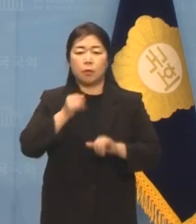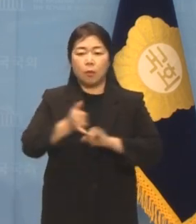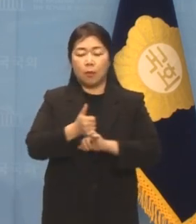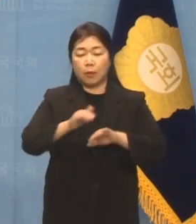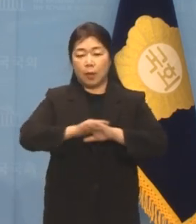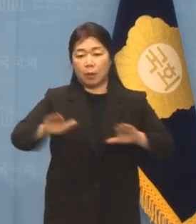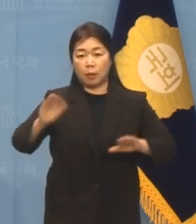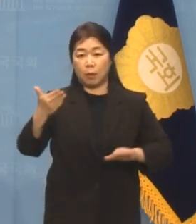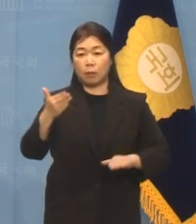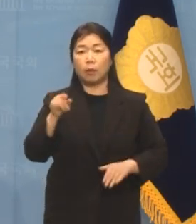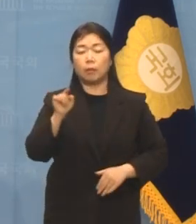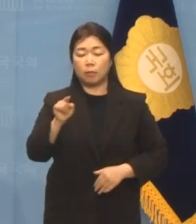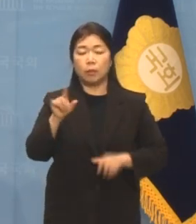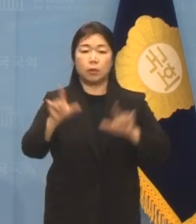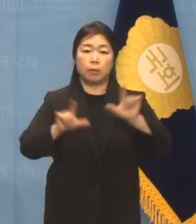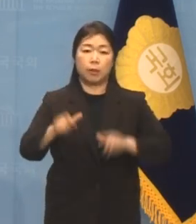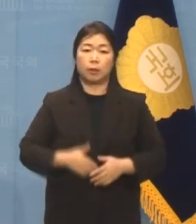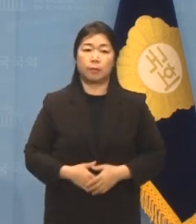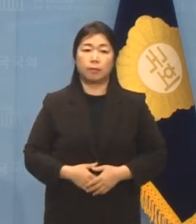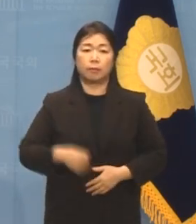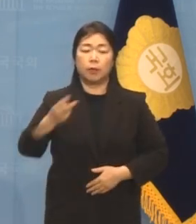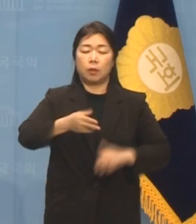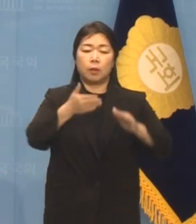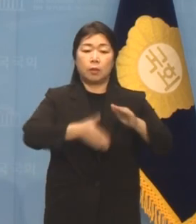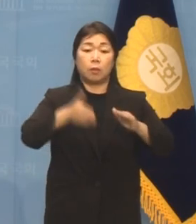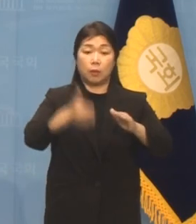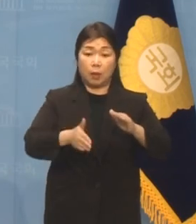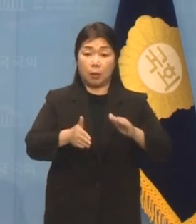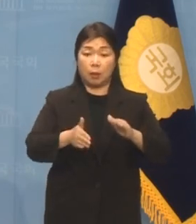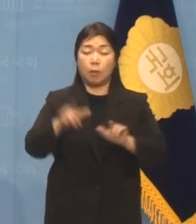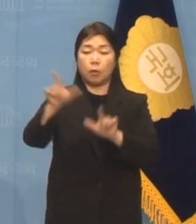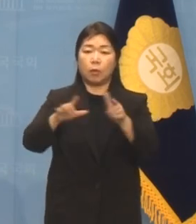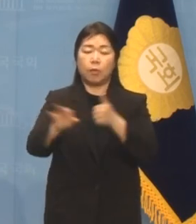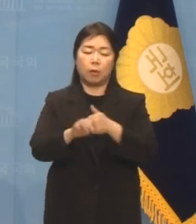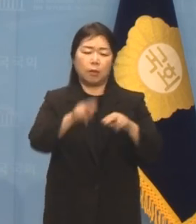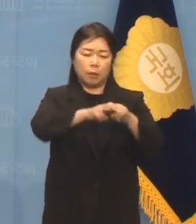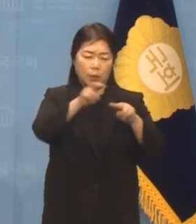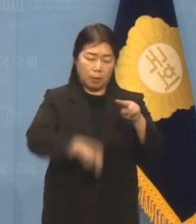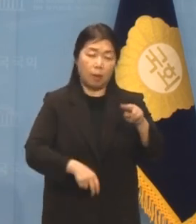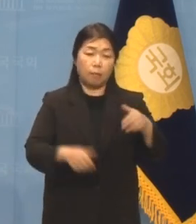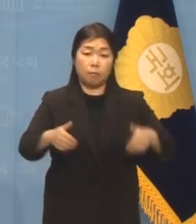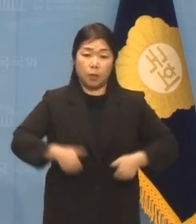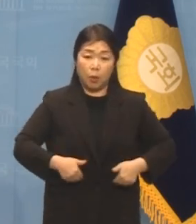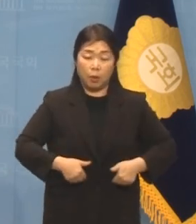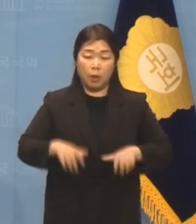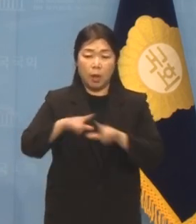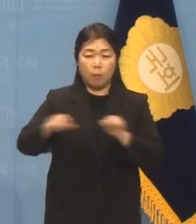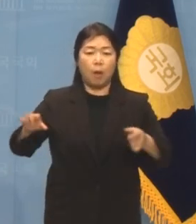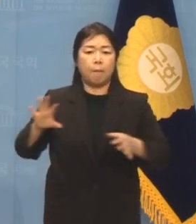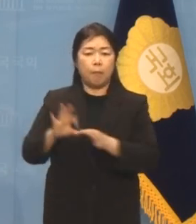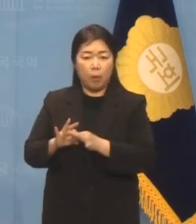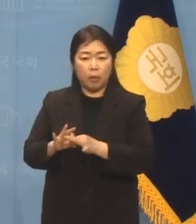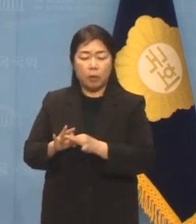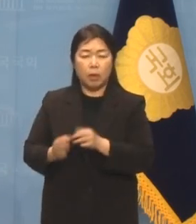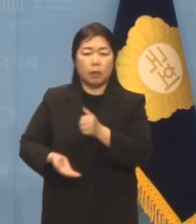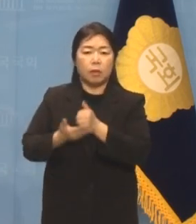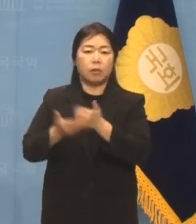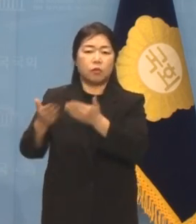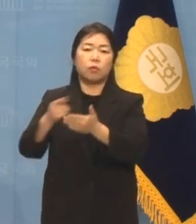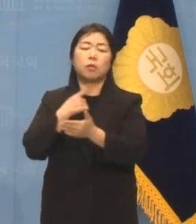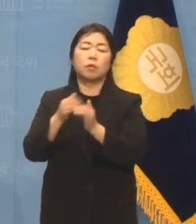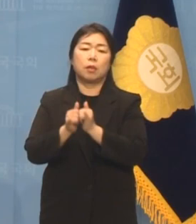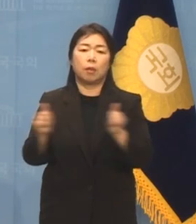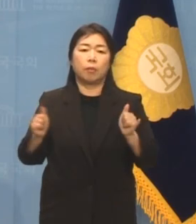정치일뿐입니다 그리고 정상적인 공당이라면 사퇴가 마땅한 배 도태우 후보와 난교